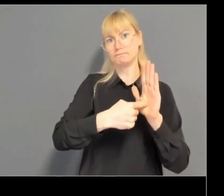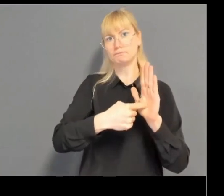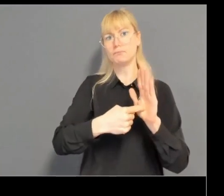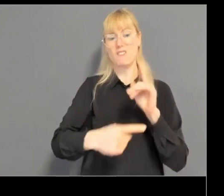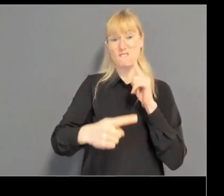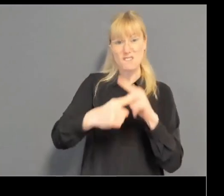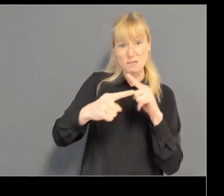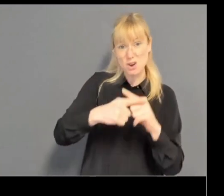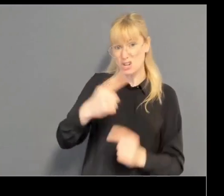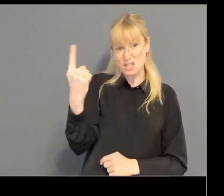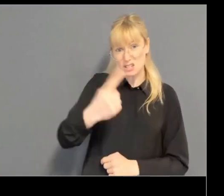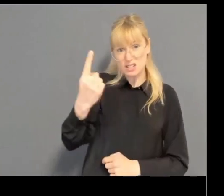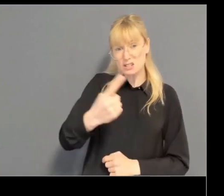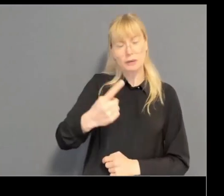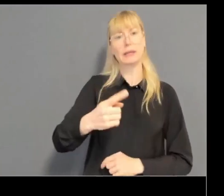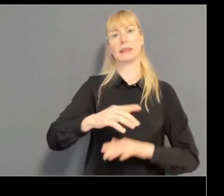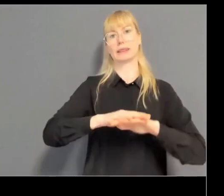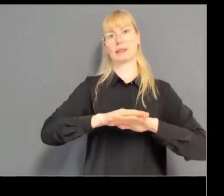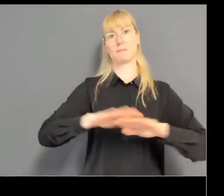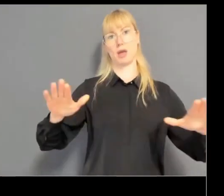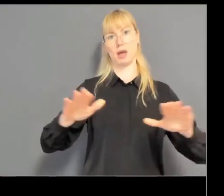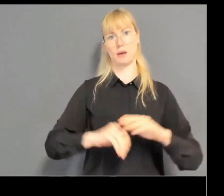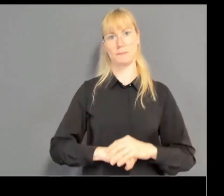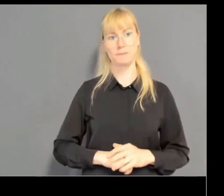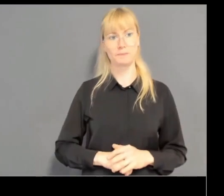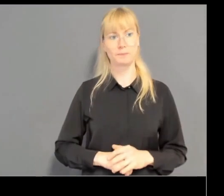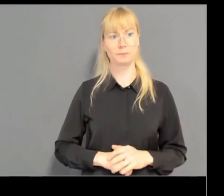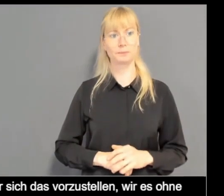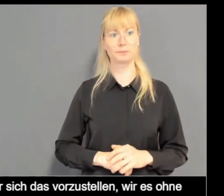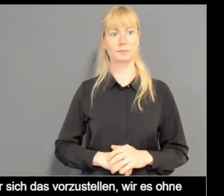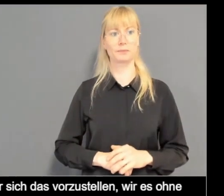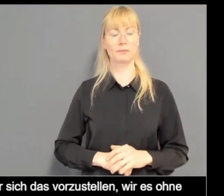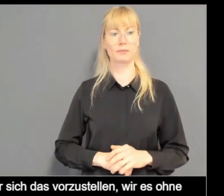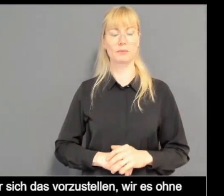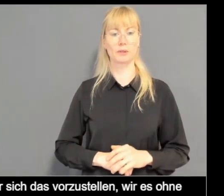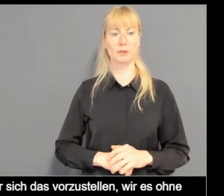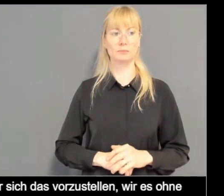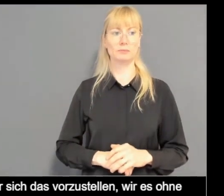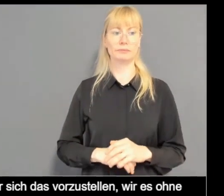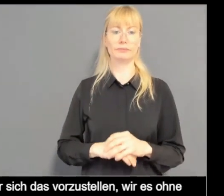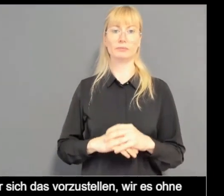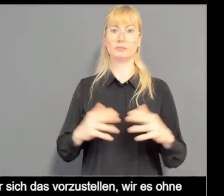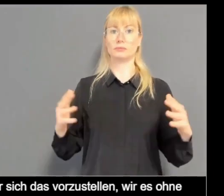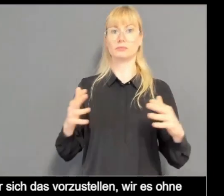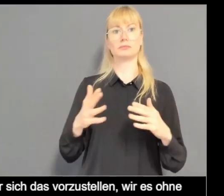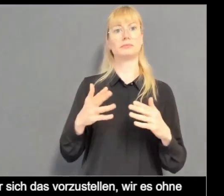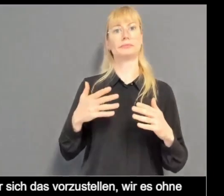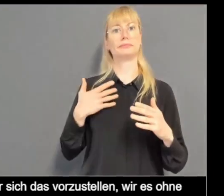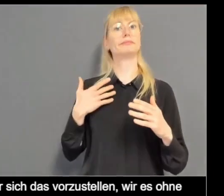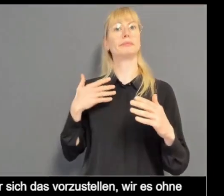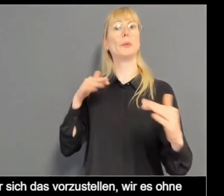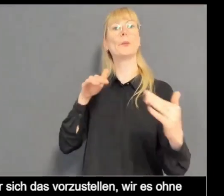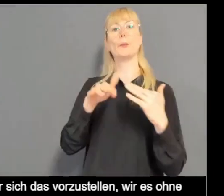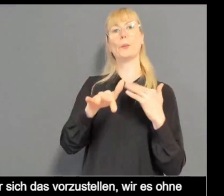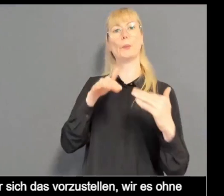der Volksfeste gibt es nicht mehr und das wird es auch dann, jedenfalls nach der neuen Rechtslage, auch nicht mehr geben.